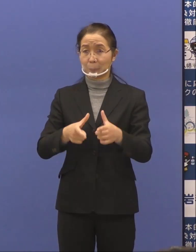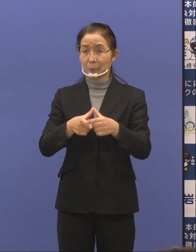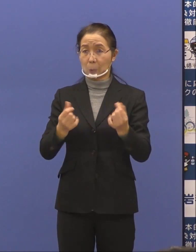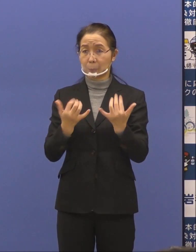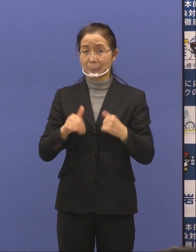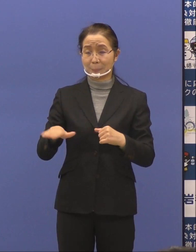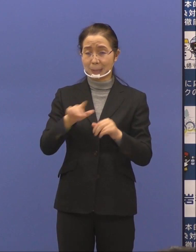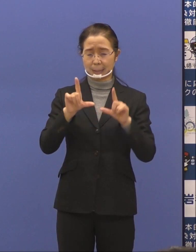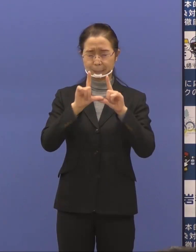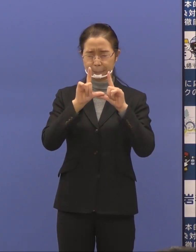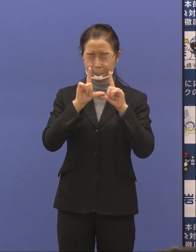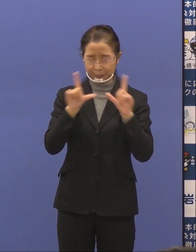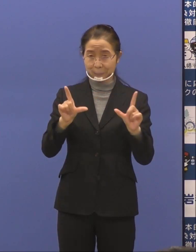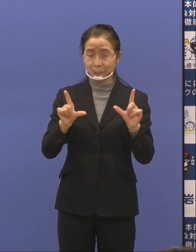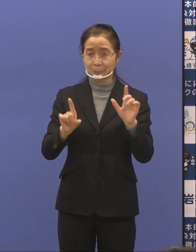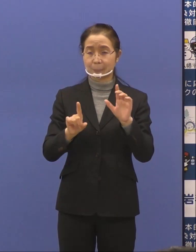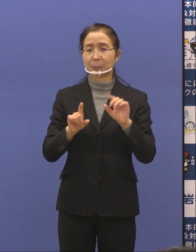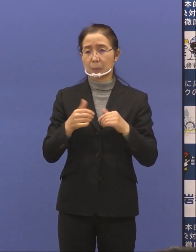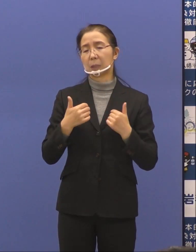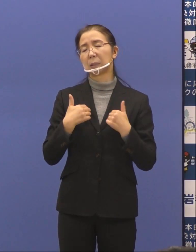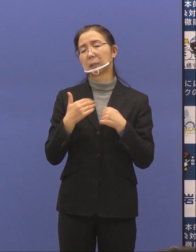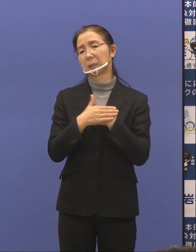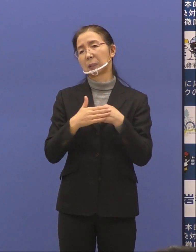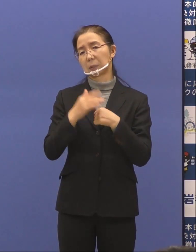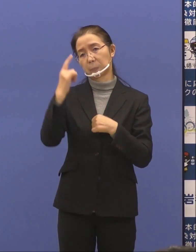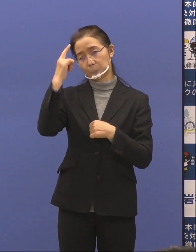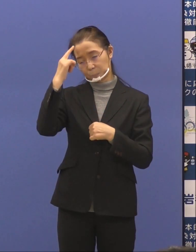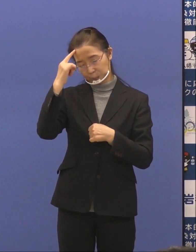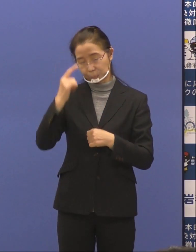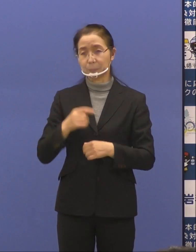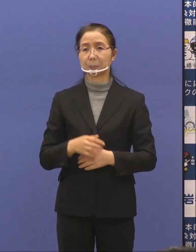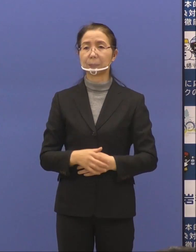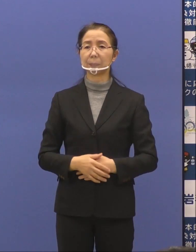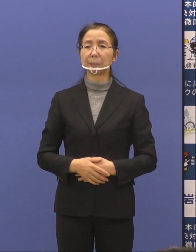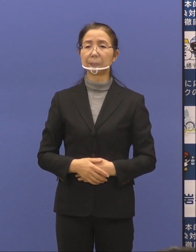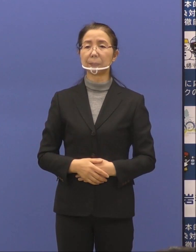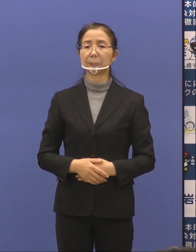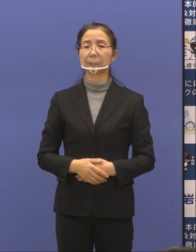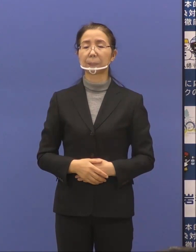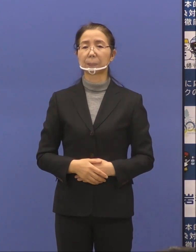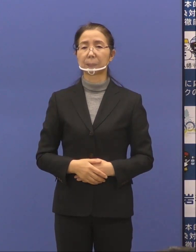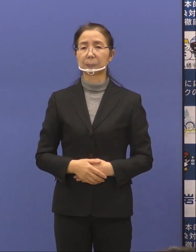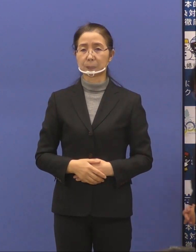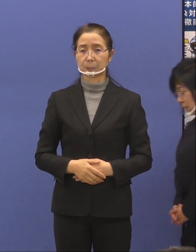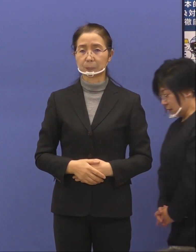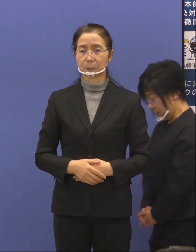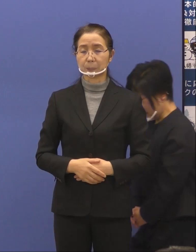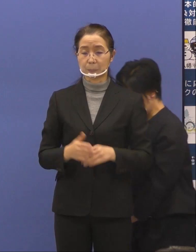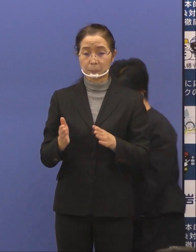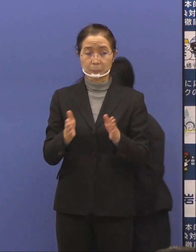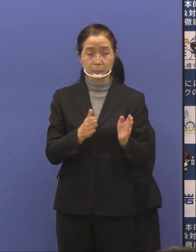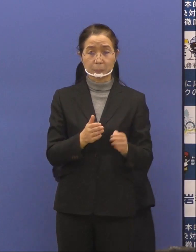ことが今大事だと思いますね。 はい、分かりました。先ほど の, そのお話で、